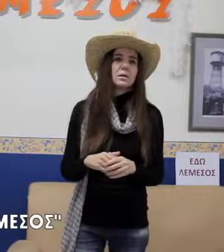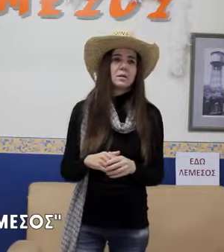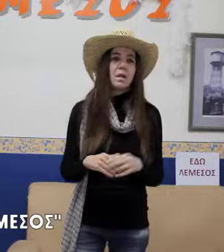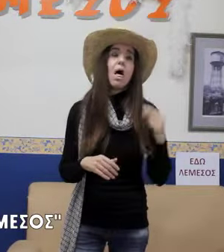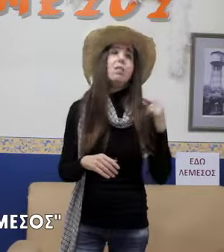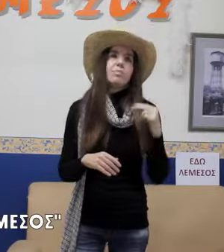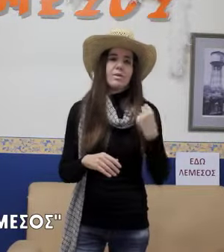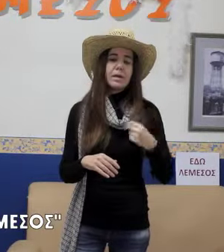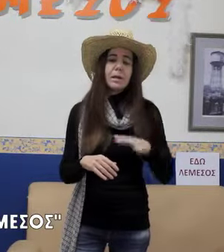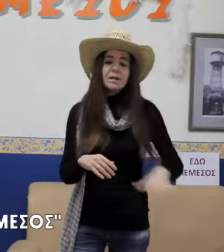διοικητήριο.